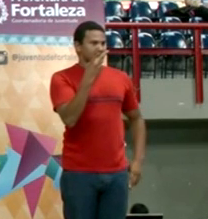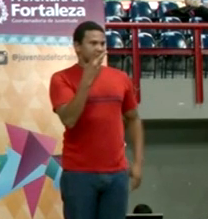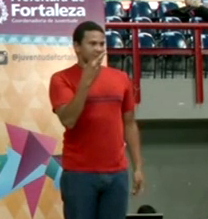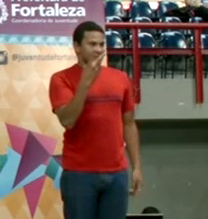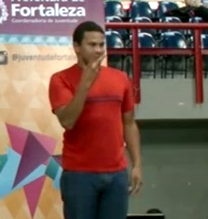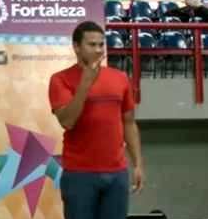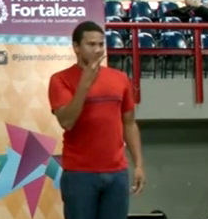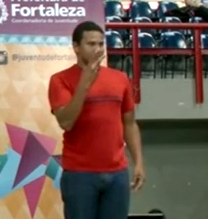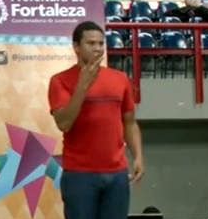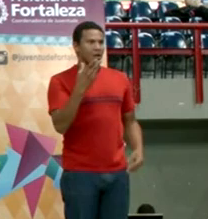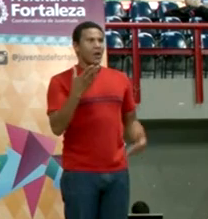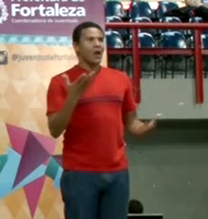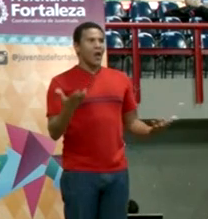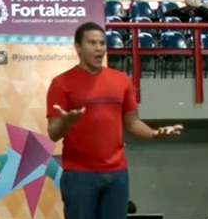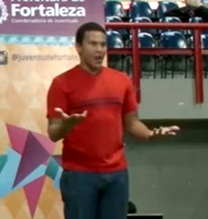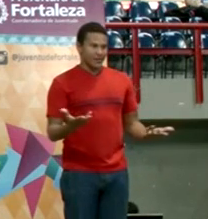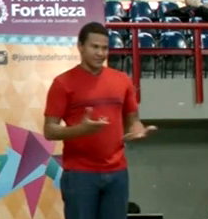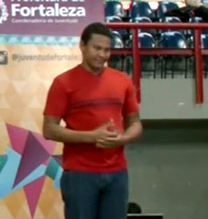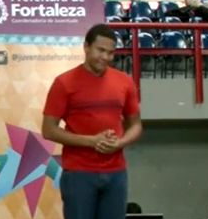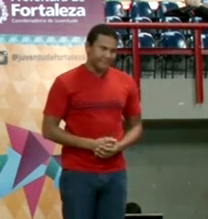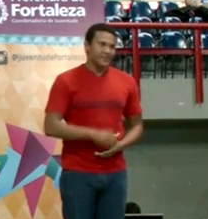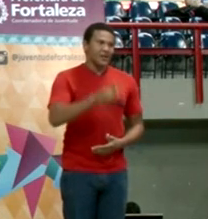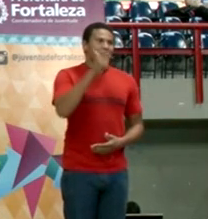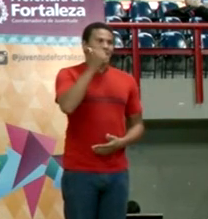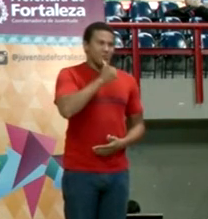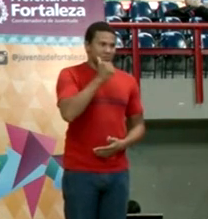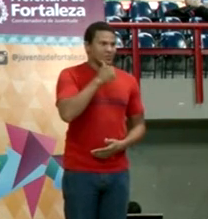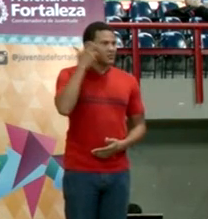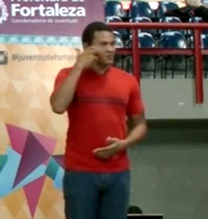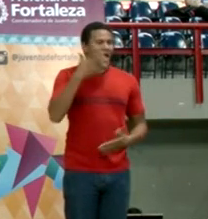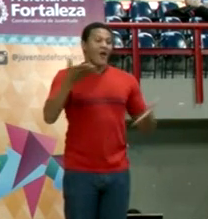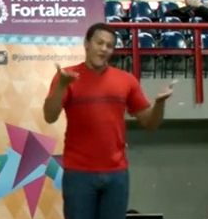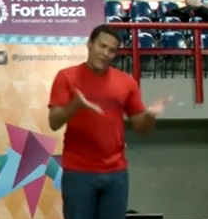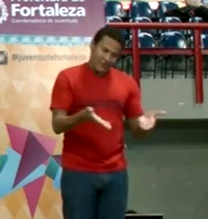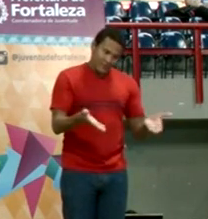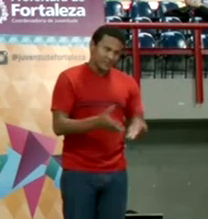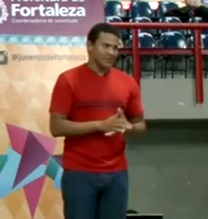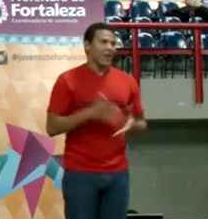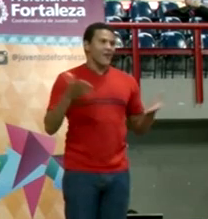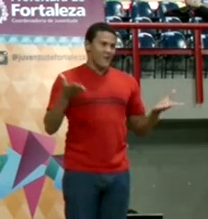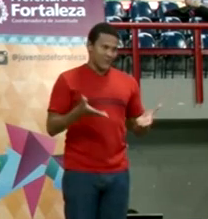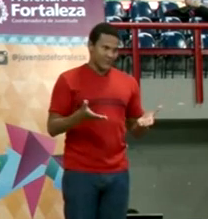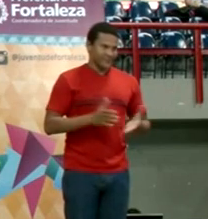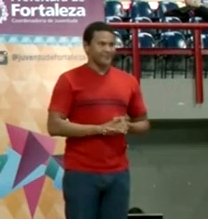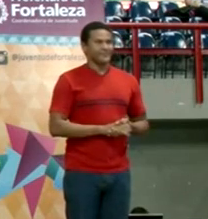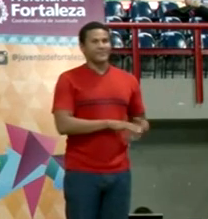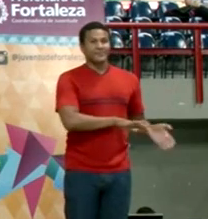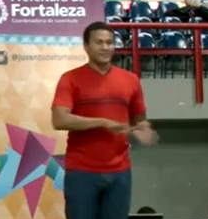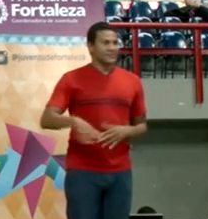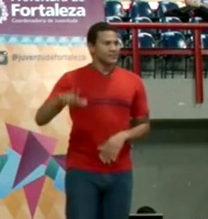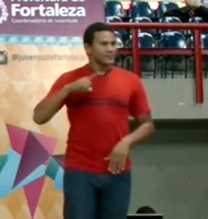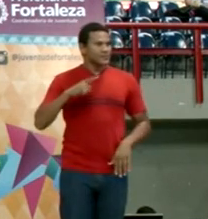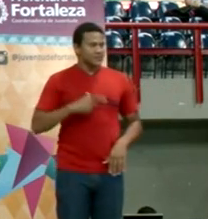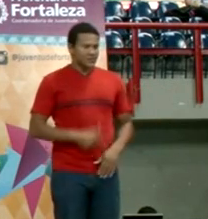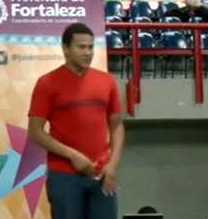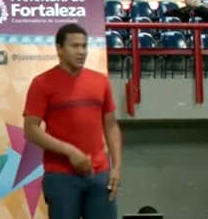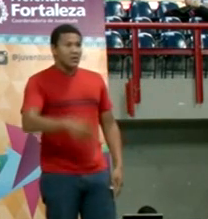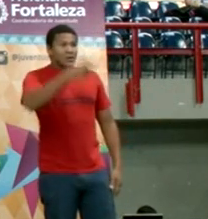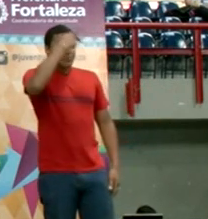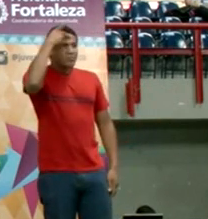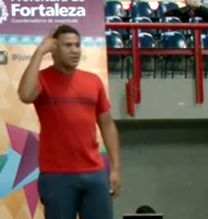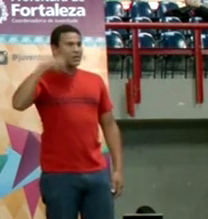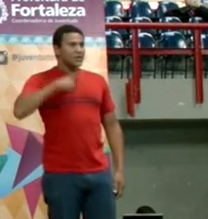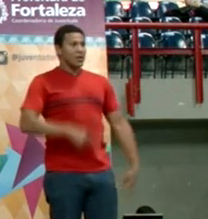tiros. Aí é que vem a Ludmila, com o esquema do É Hoje. O Francisco Ferdinando estava com